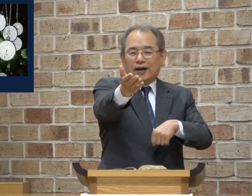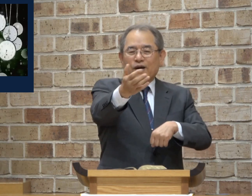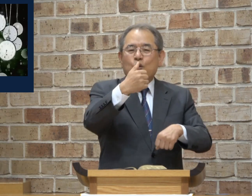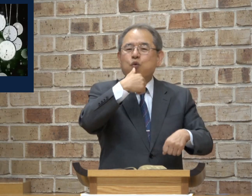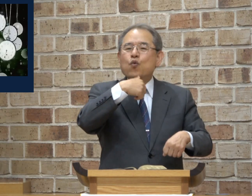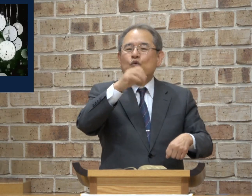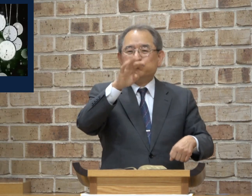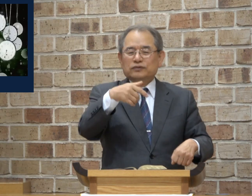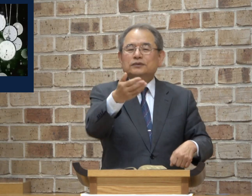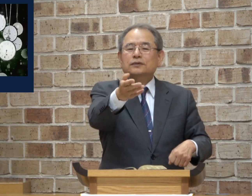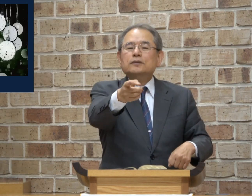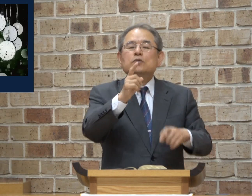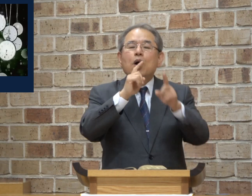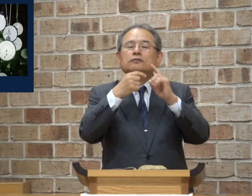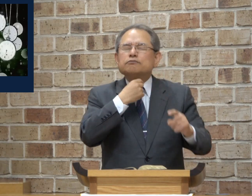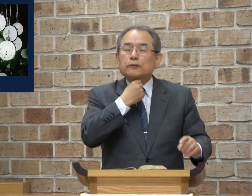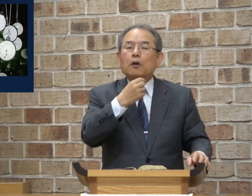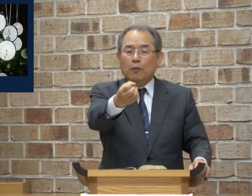야. 5분의 시간을 줄 테니